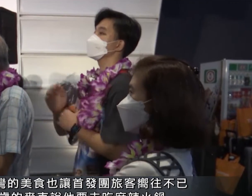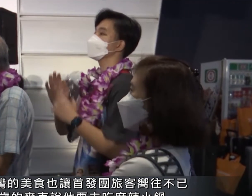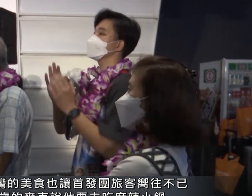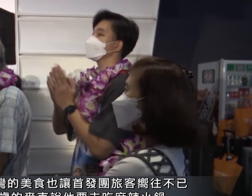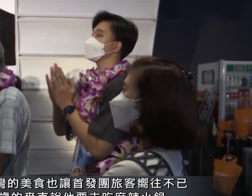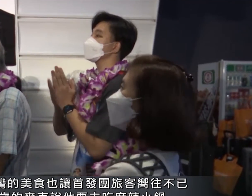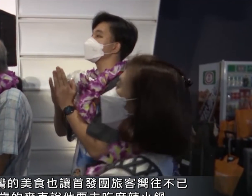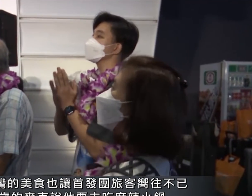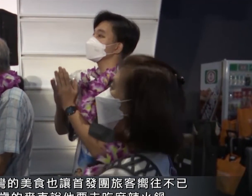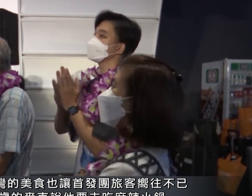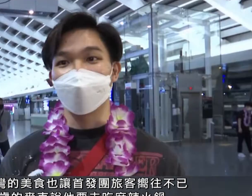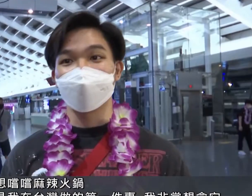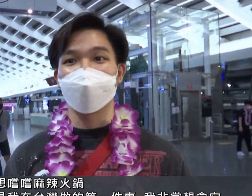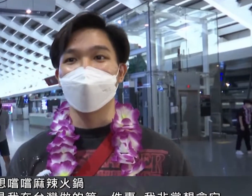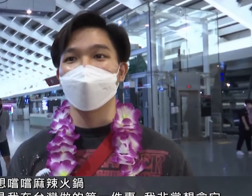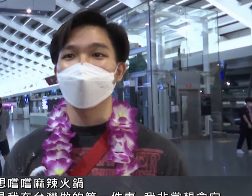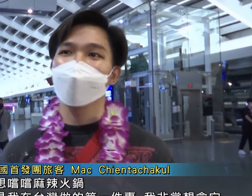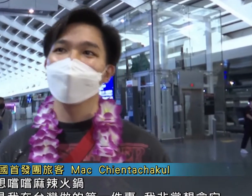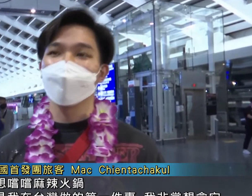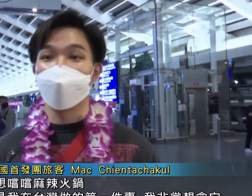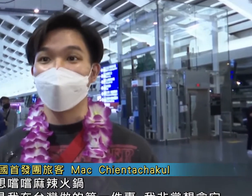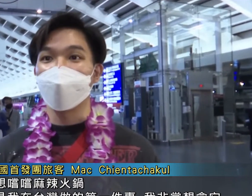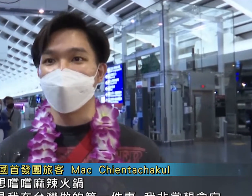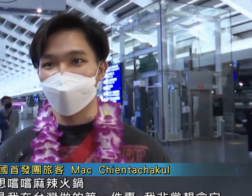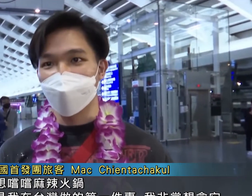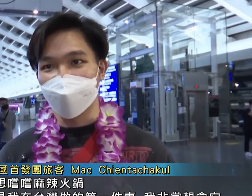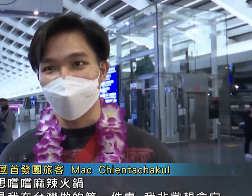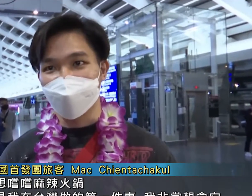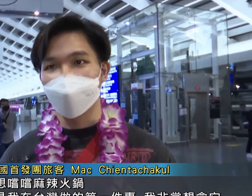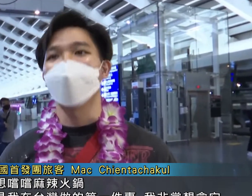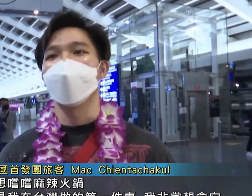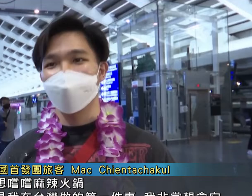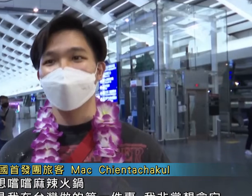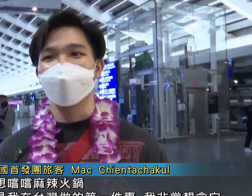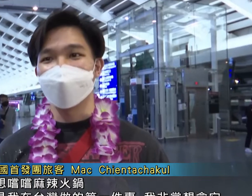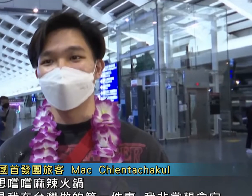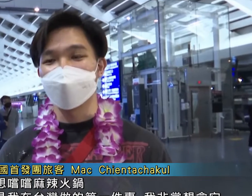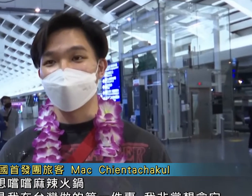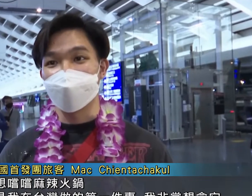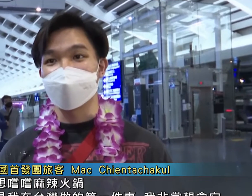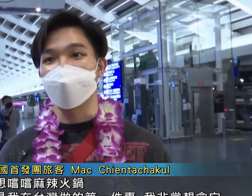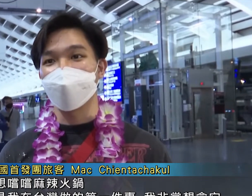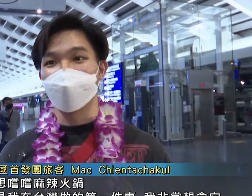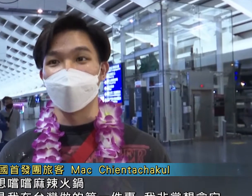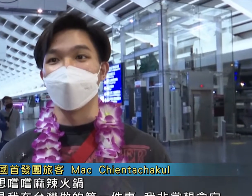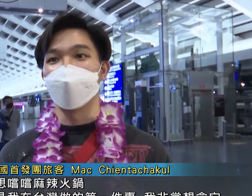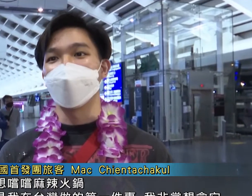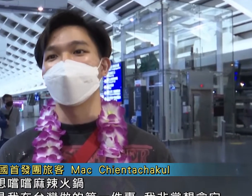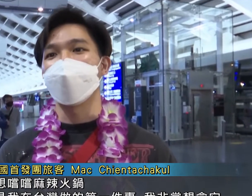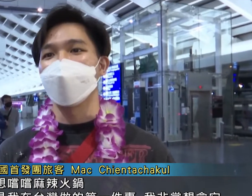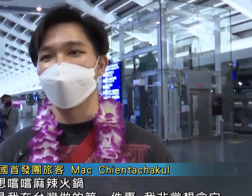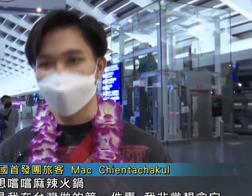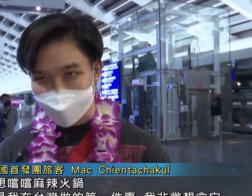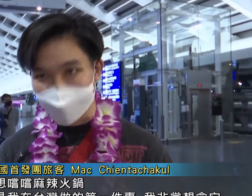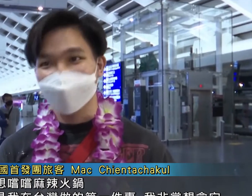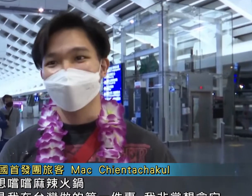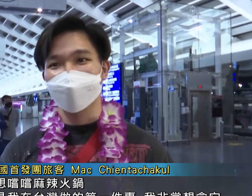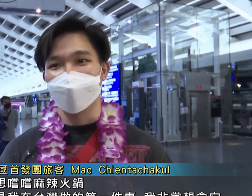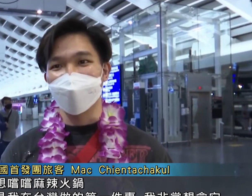吃麻辣火锅。 I want to try 麻辣 hot pot. Yeah, it is my first thing that I will do in Taiwan. I